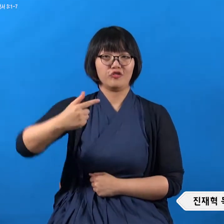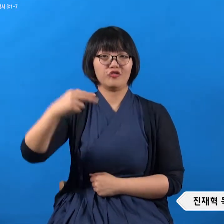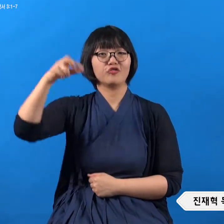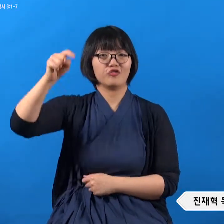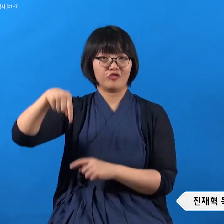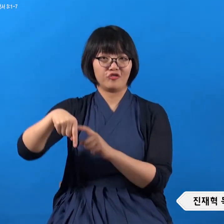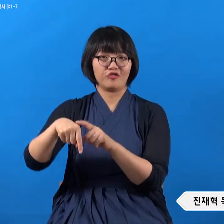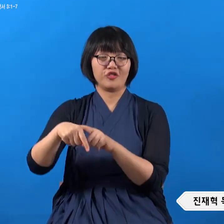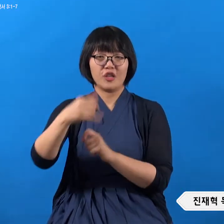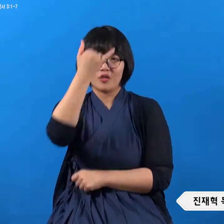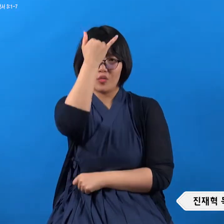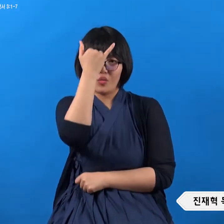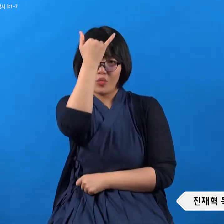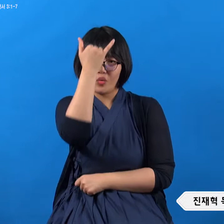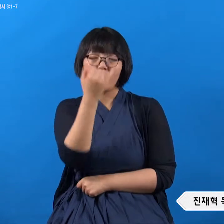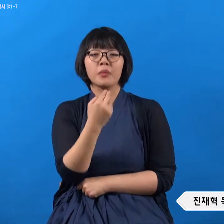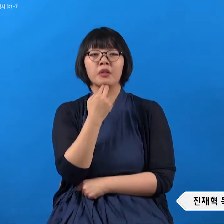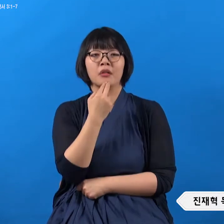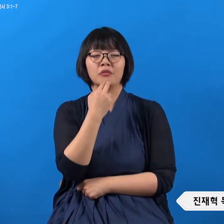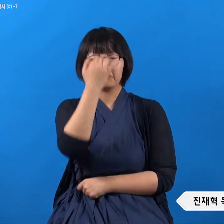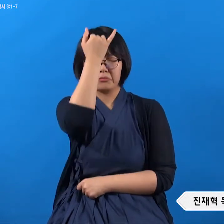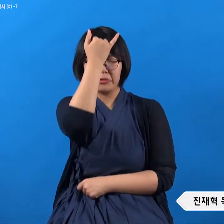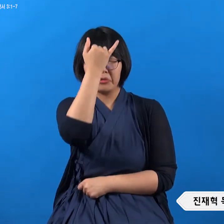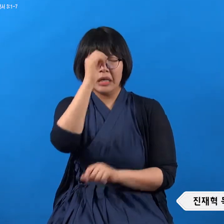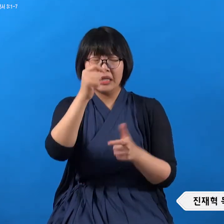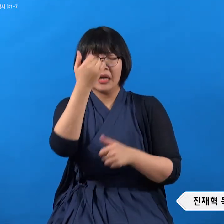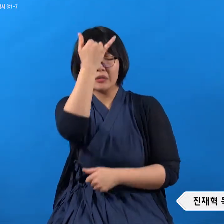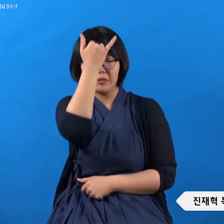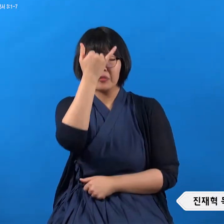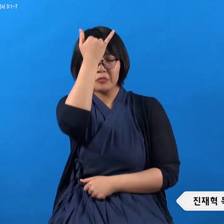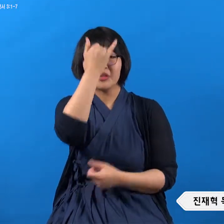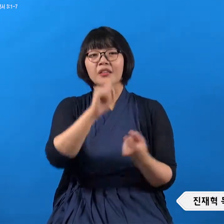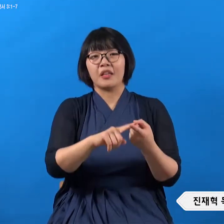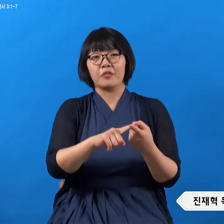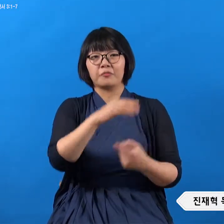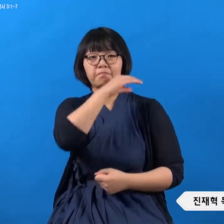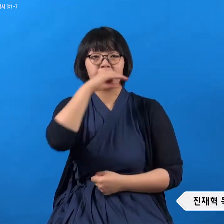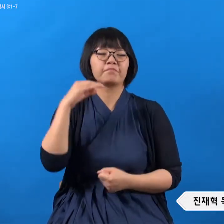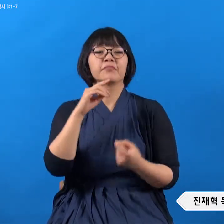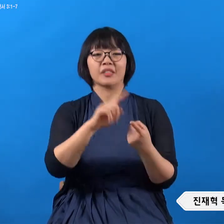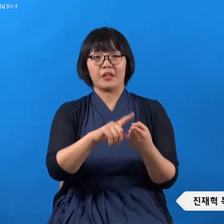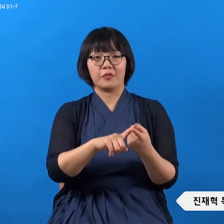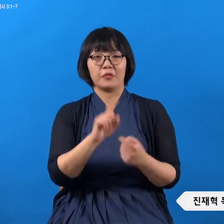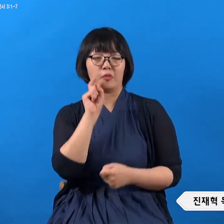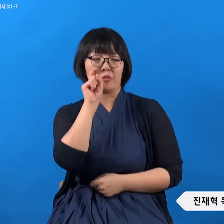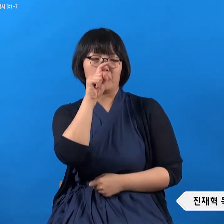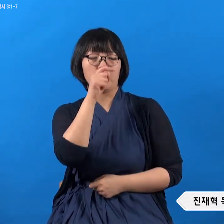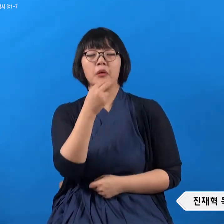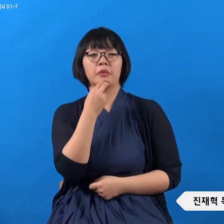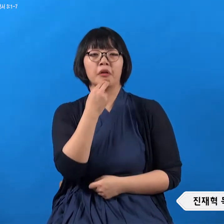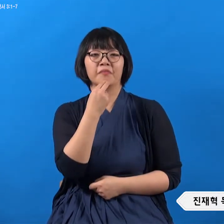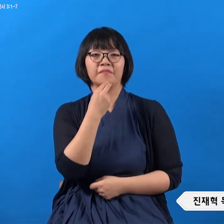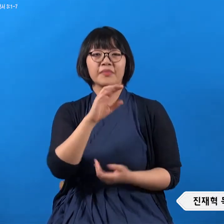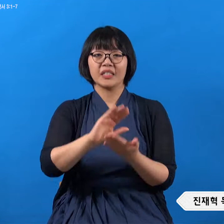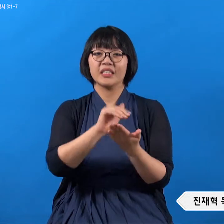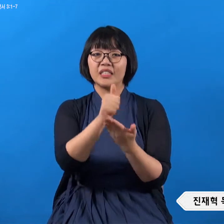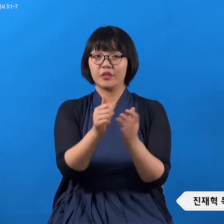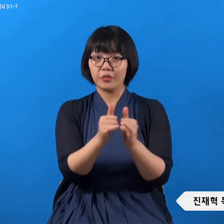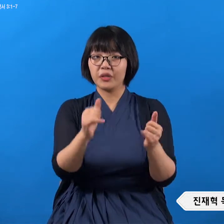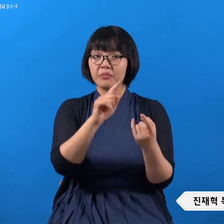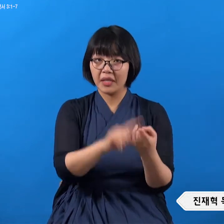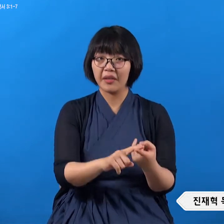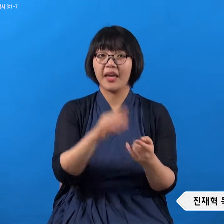말합니다. 도덕적으로 오염되어 있지 않는 순결하고 정숙한 것을 말합니다.